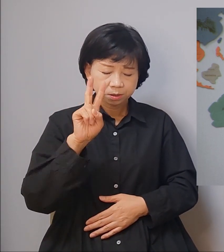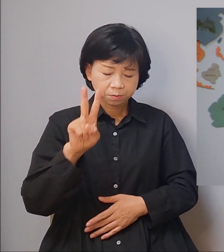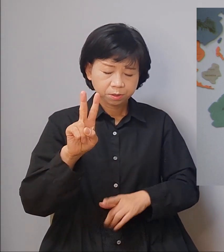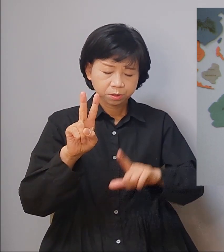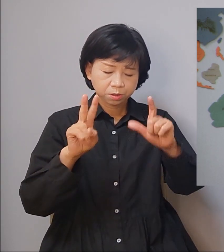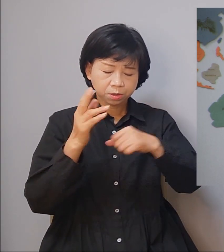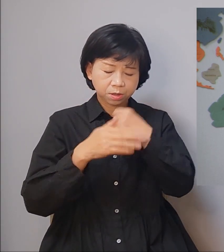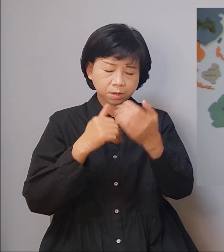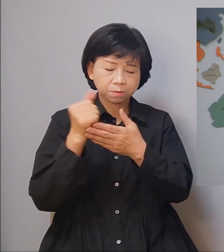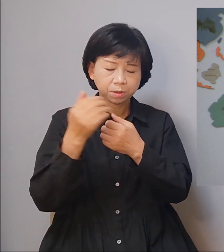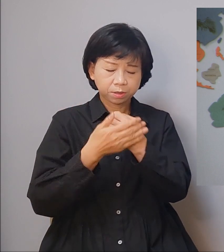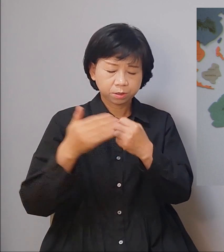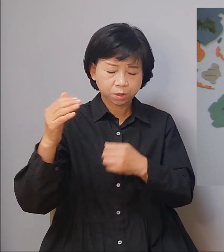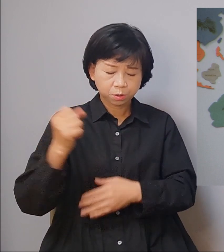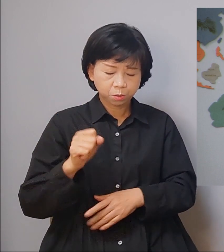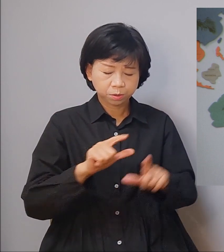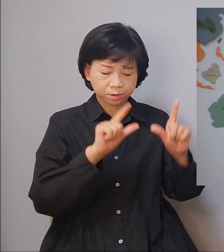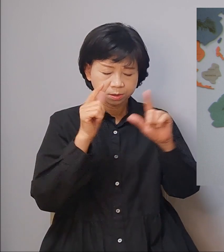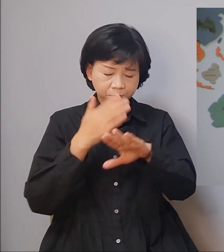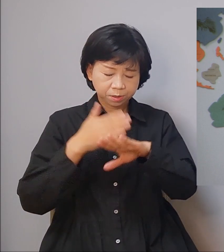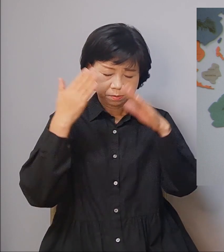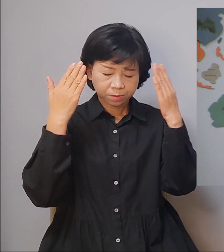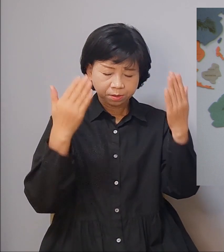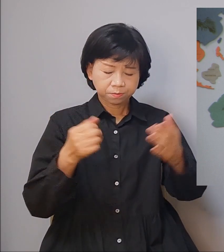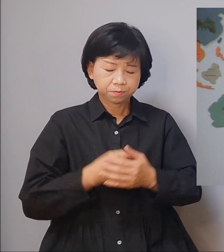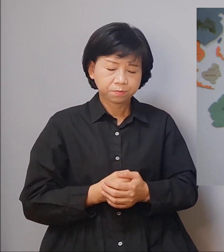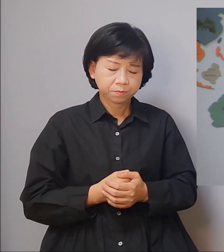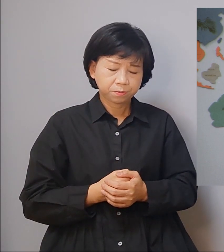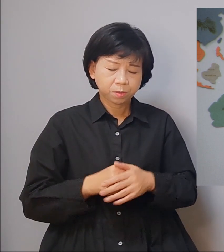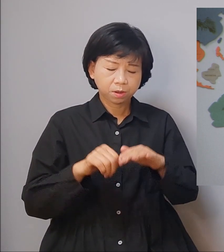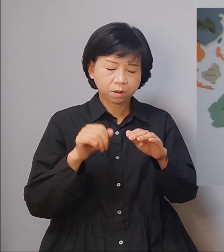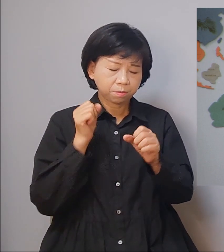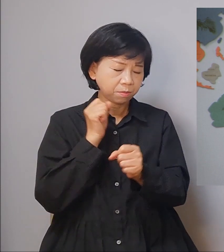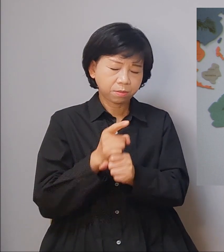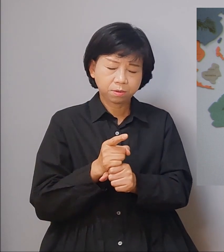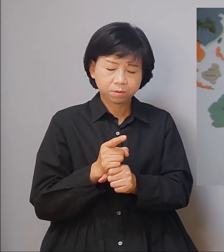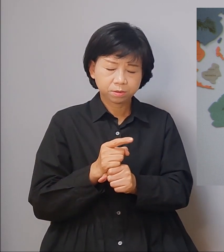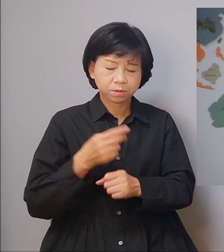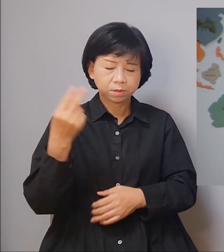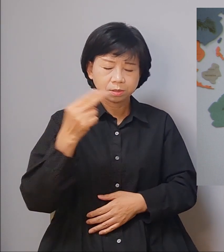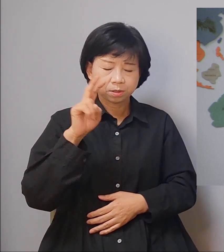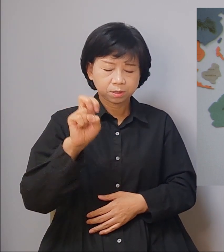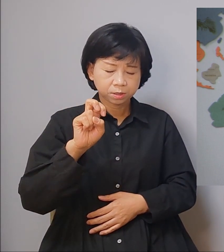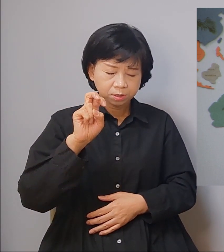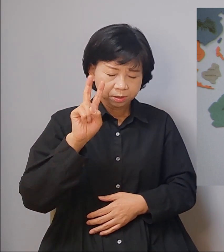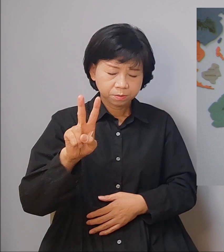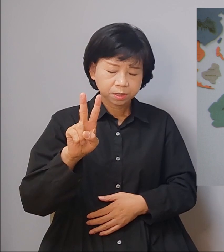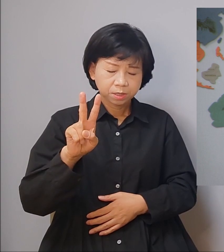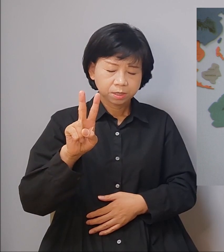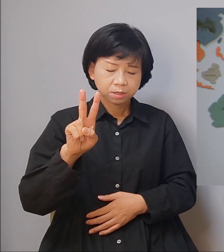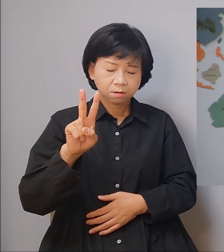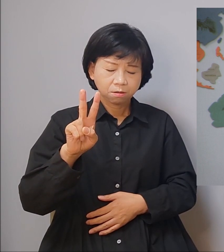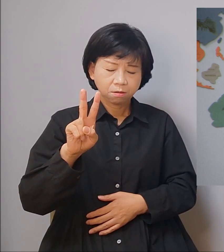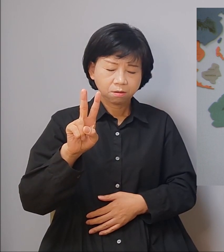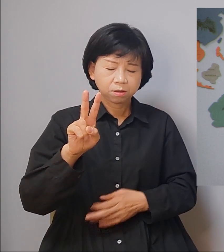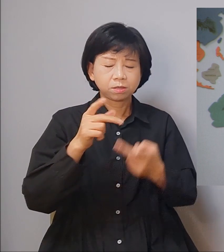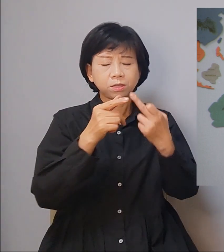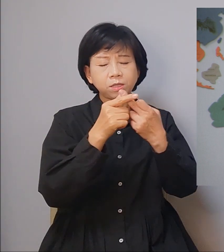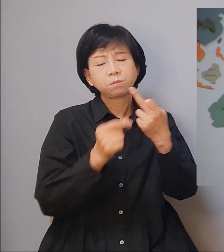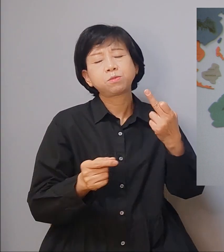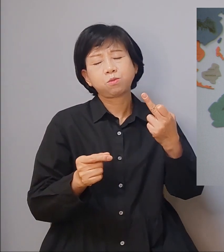2022년도도 하나님의 은혜로 보내게 해주셔서 감사합니다. 어느덧 2022년이 저물어가고 있는 이